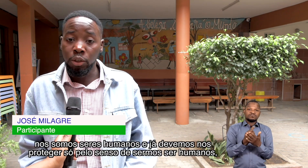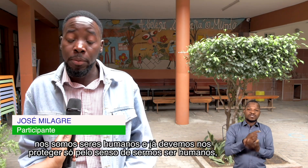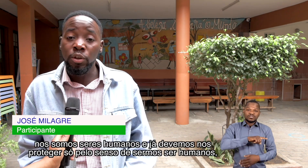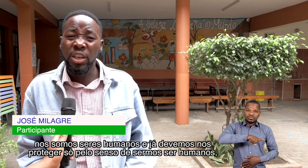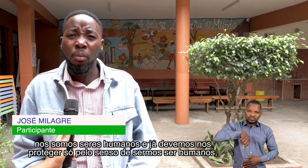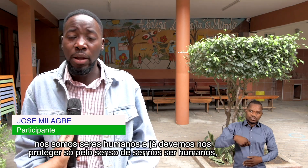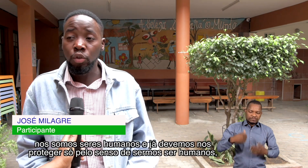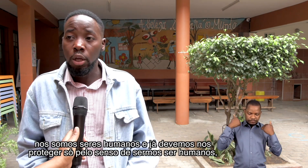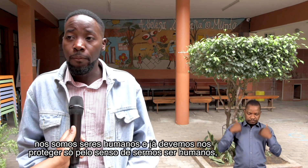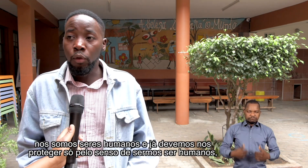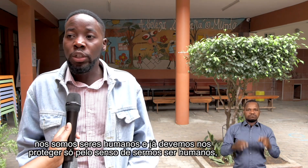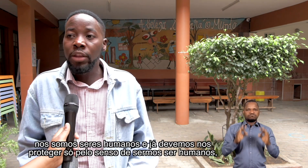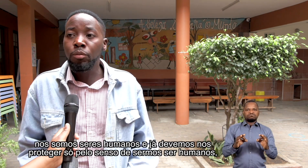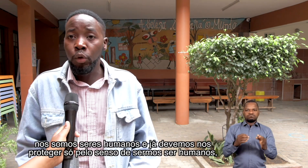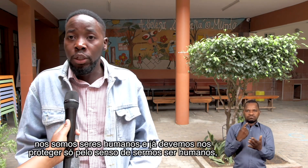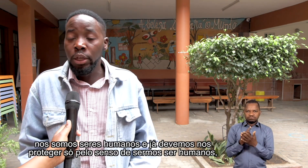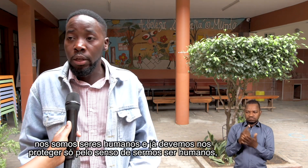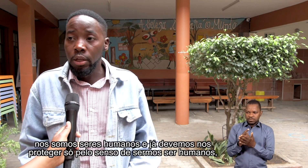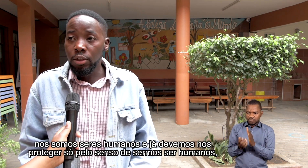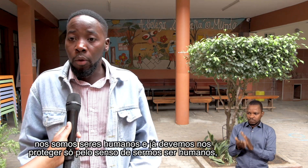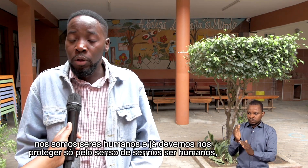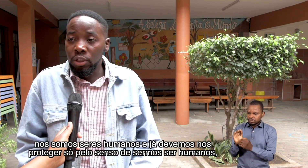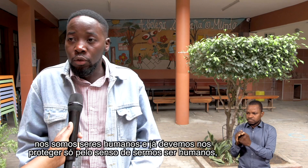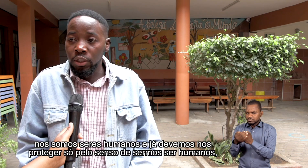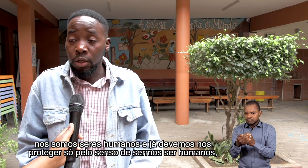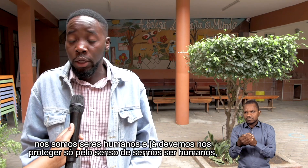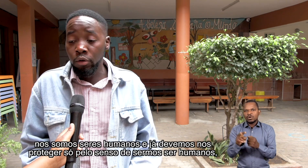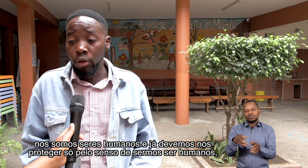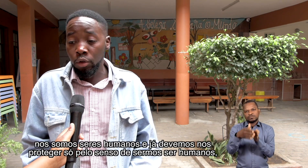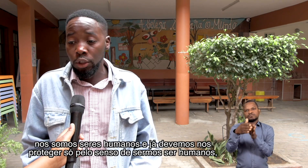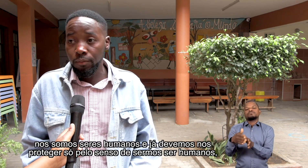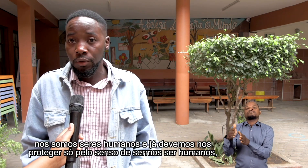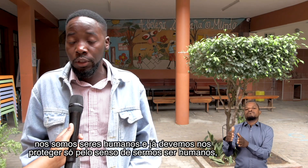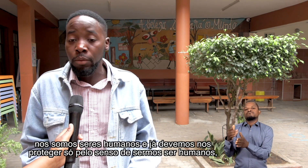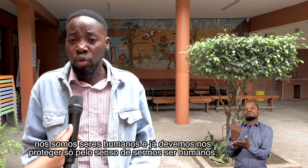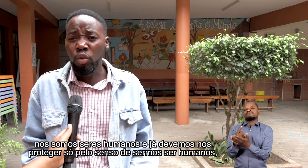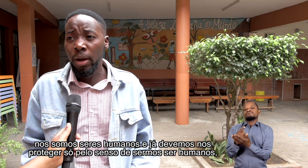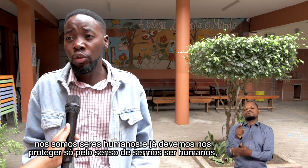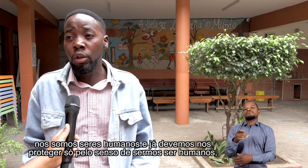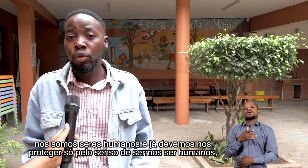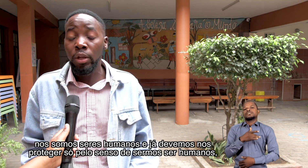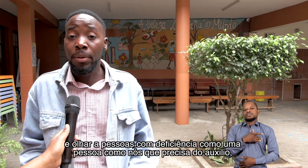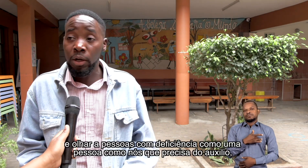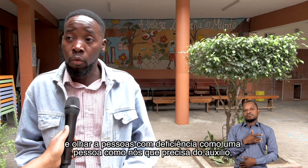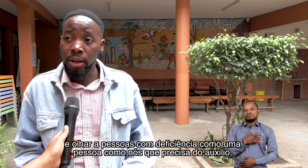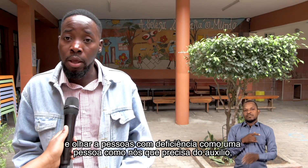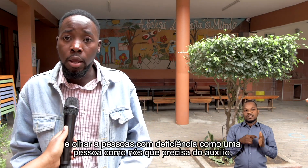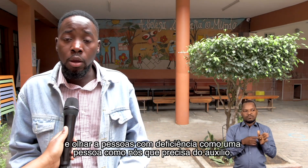primeiro que ser humanos. Nós já devemos proteger só pelo senso de sermos aquilo que nós somos, somos humanos. Então, temos que olhar para a parte humana e